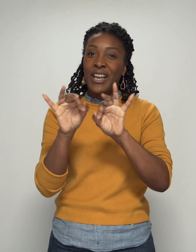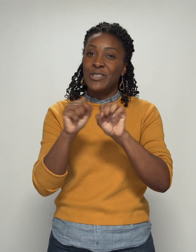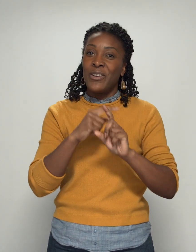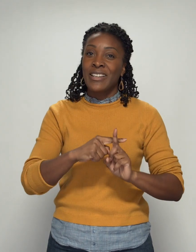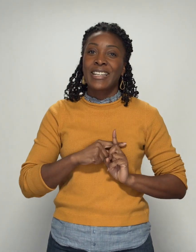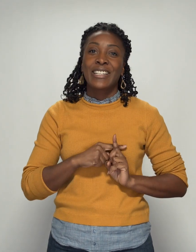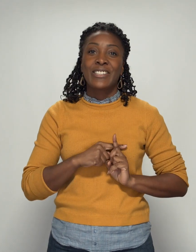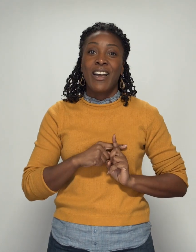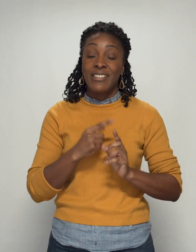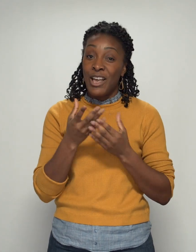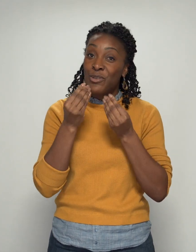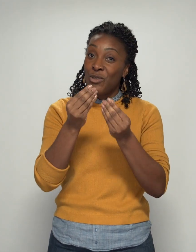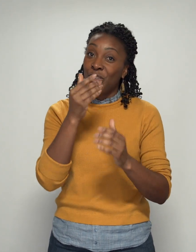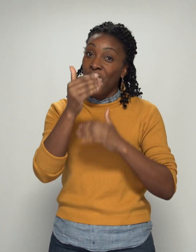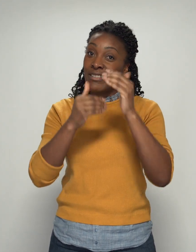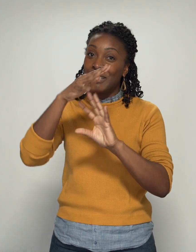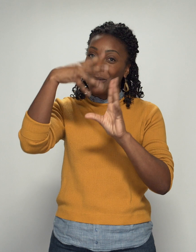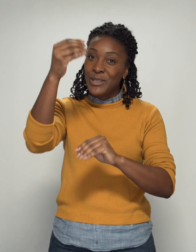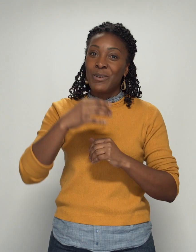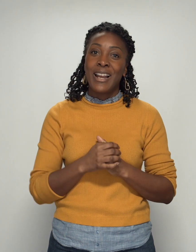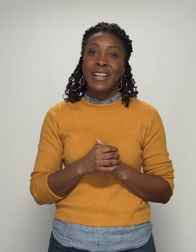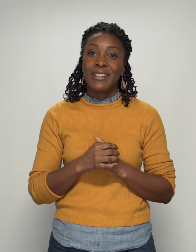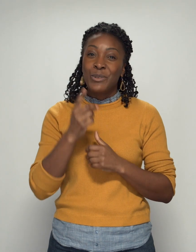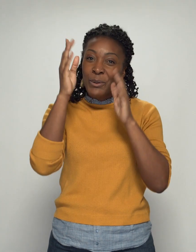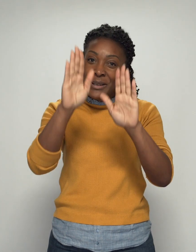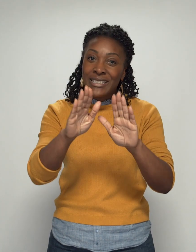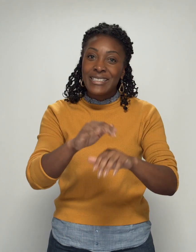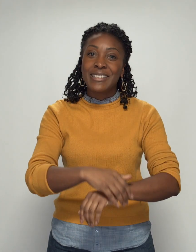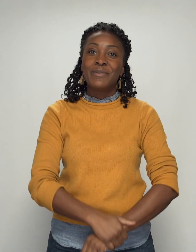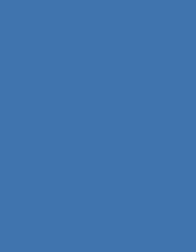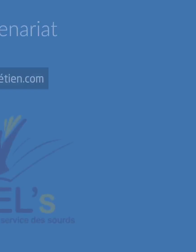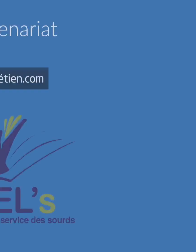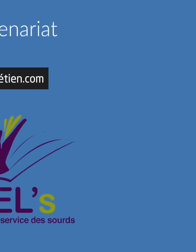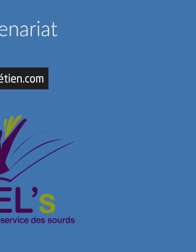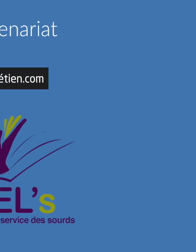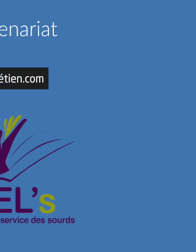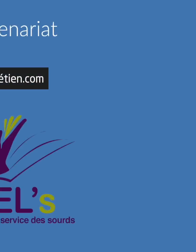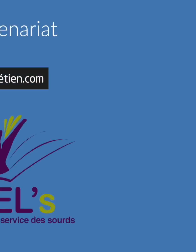un groupe de chrétiens, un groupe de disciples qui vont te faire grandir spirituellement. Sois béni.